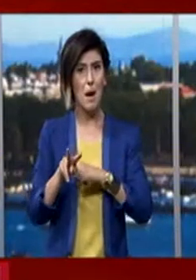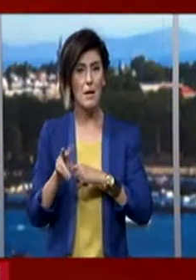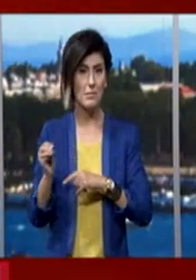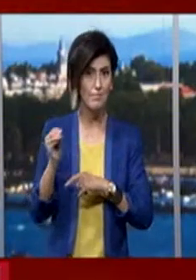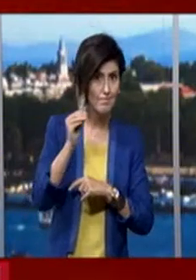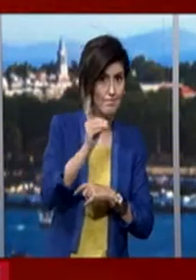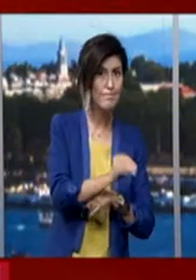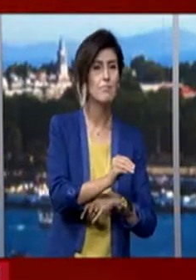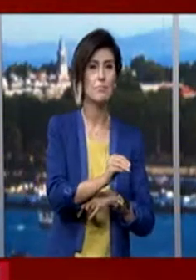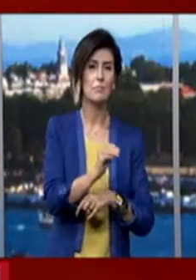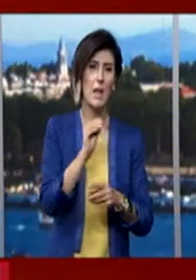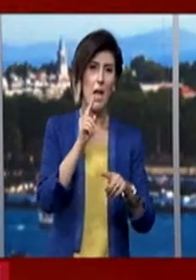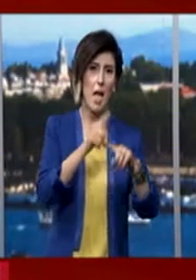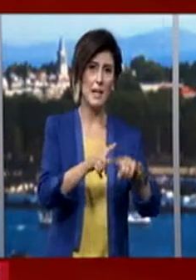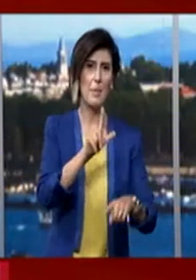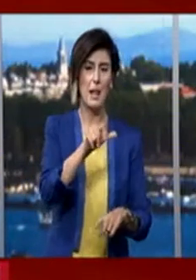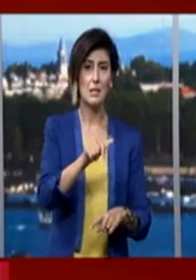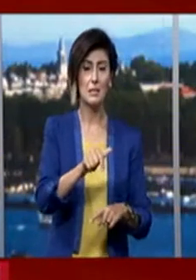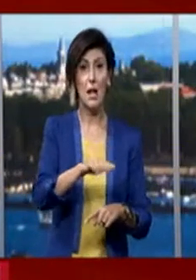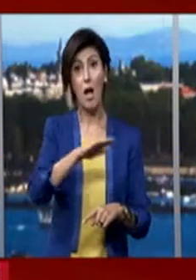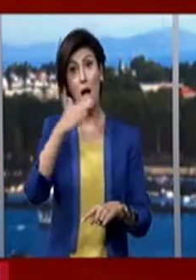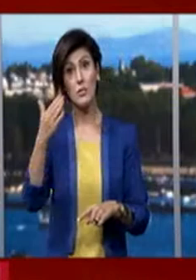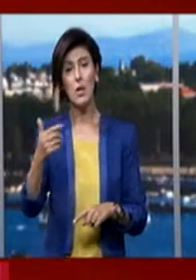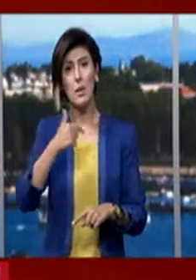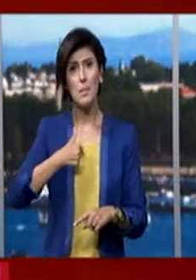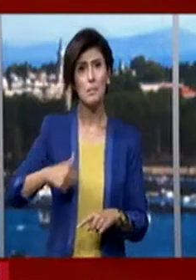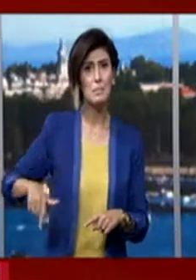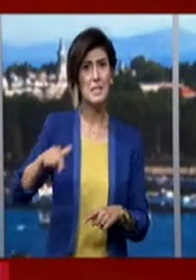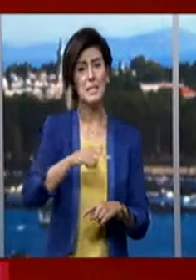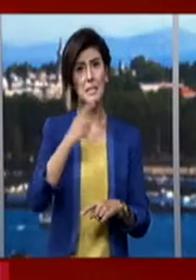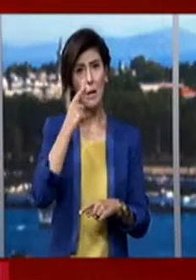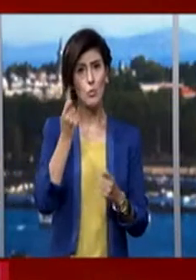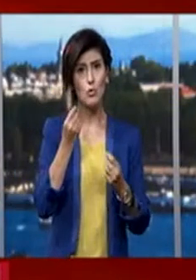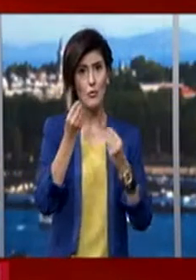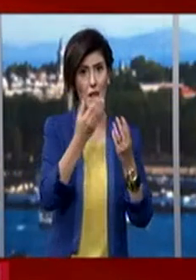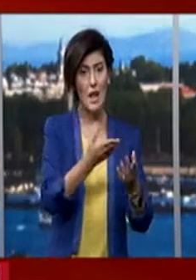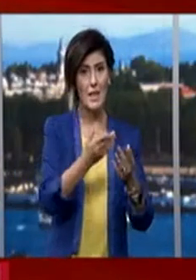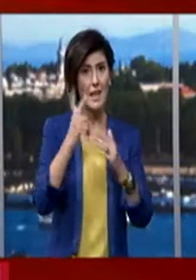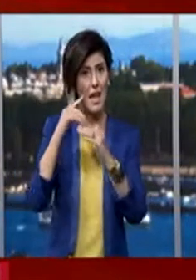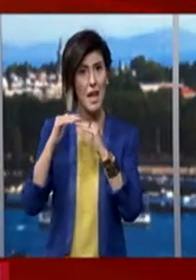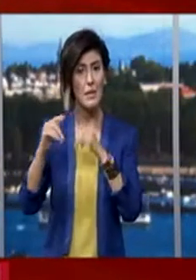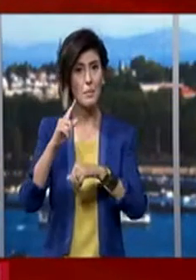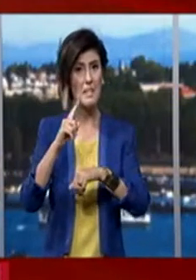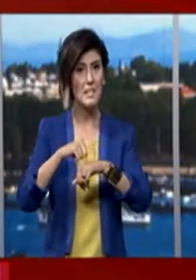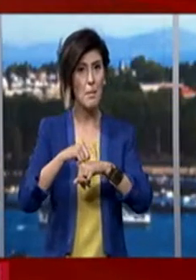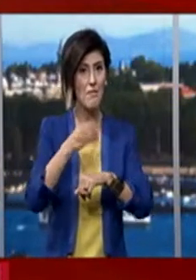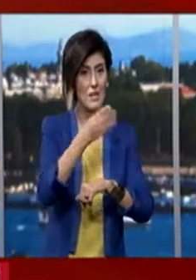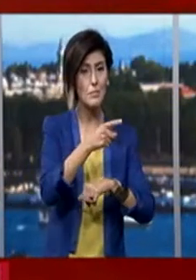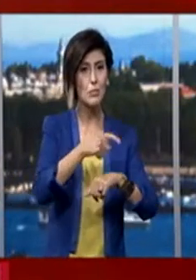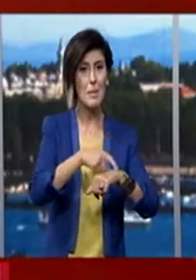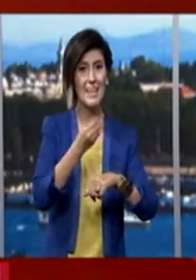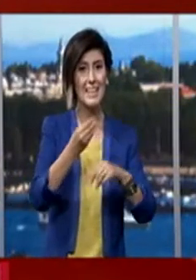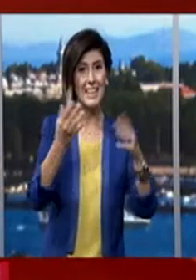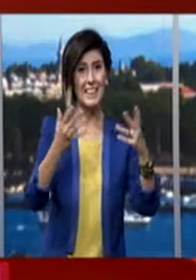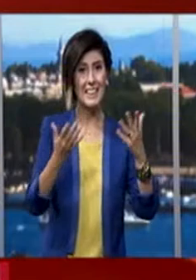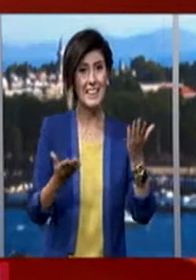gerektiğini söyledi. Ali Yalçın ayrıca kamu işveren heyetine bir zaman veriyoruz. Bu zamanı iyi değerlendirmeliler.